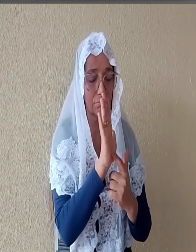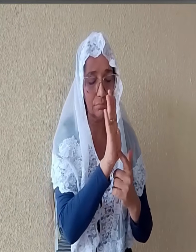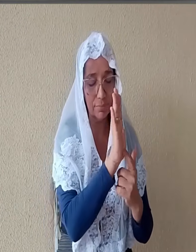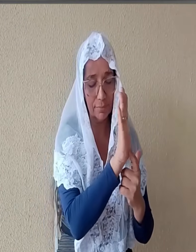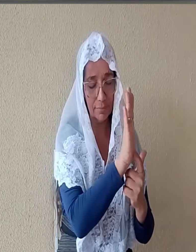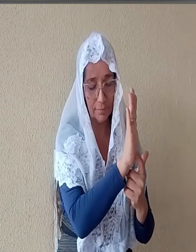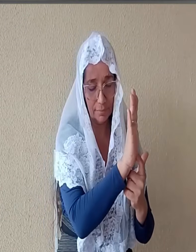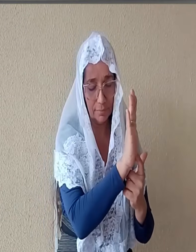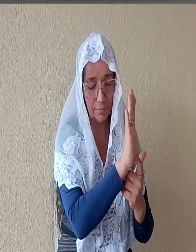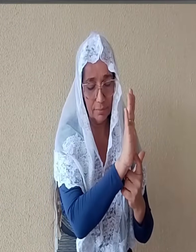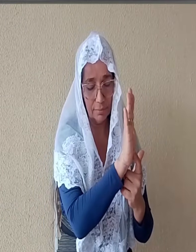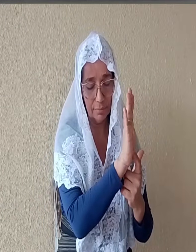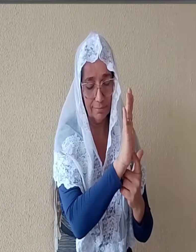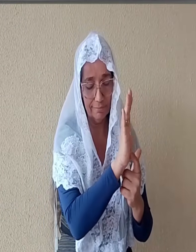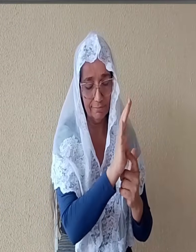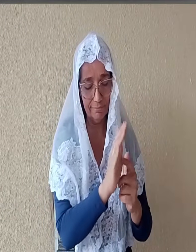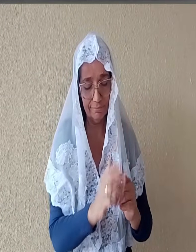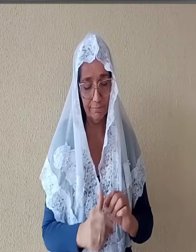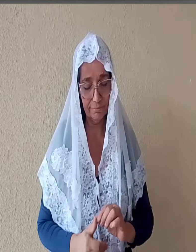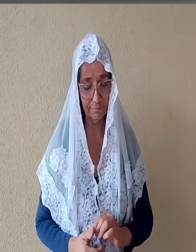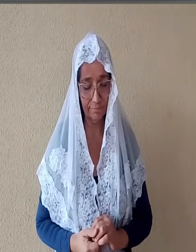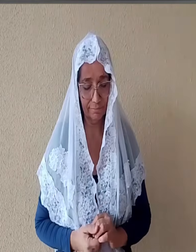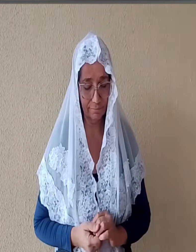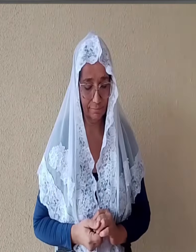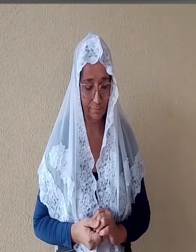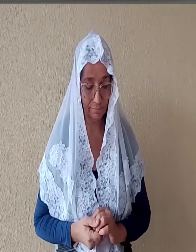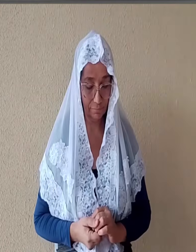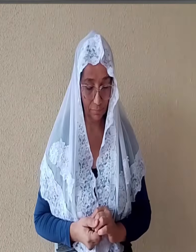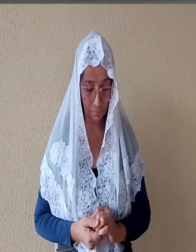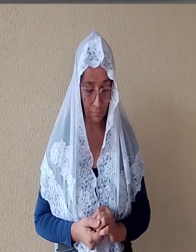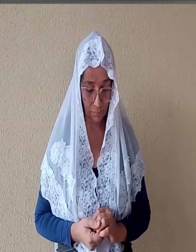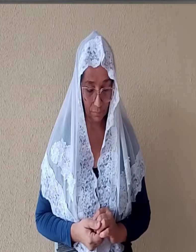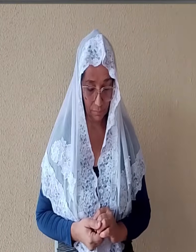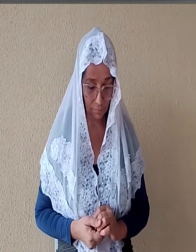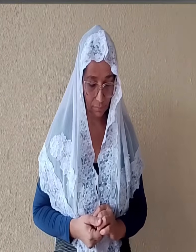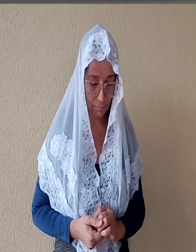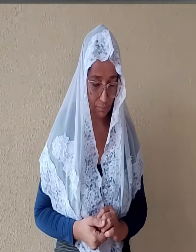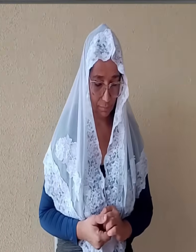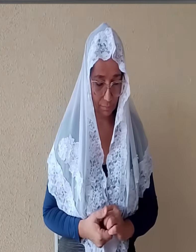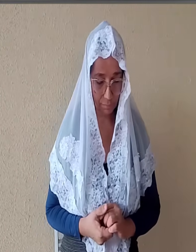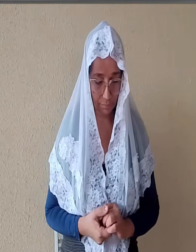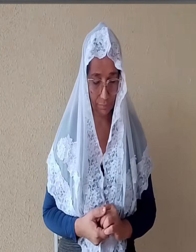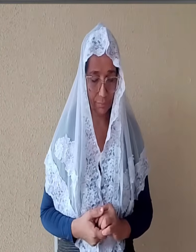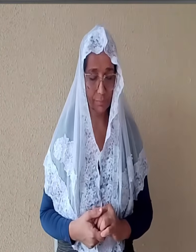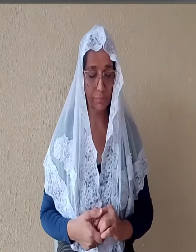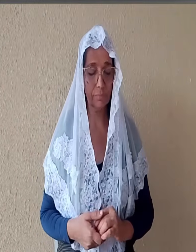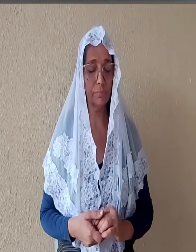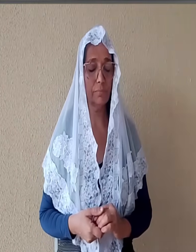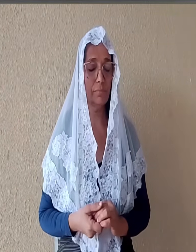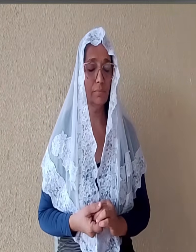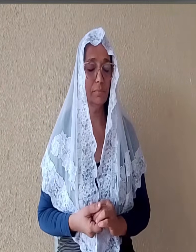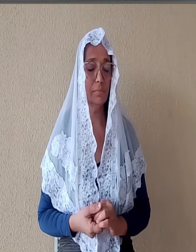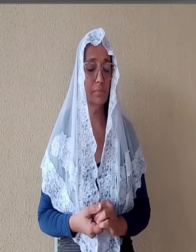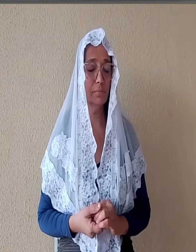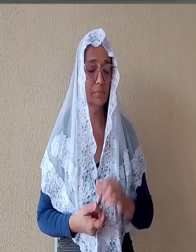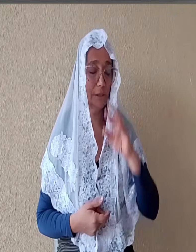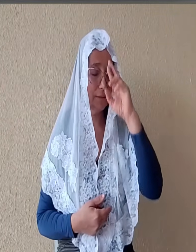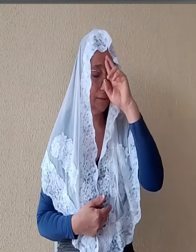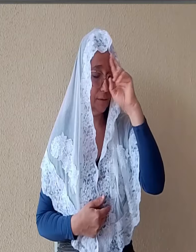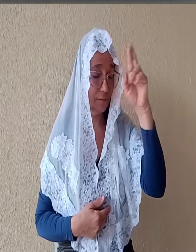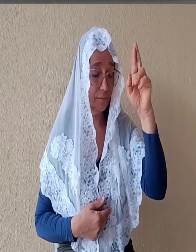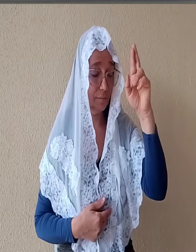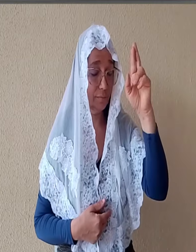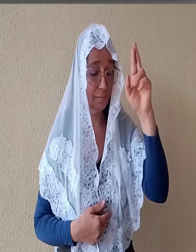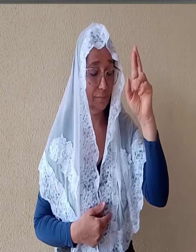de Abraão, Senhor, apresentamos na tua mão, Senhor, essa pessoa que Glória a foi, Deus. Senhor, queimada,